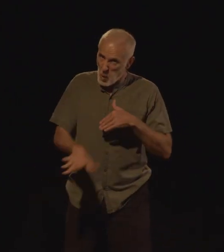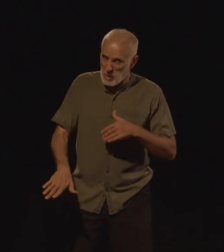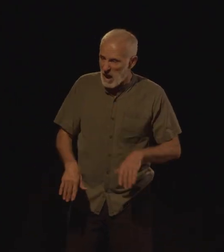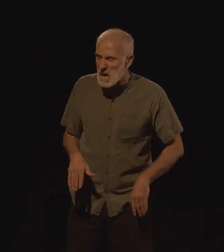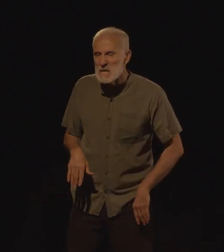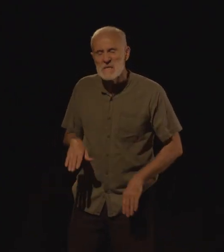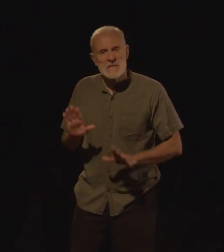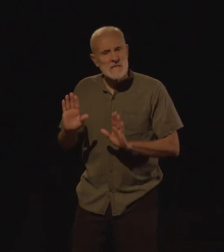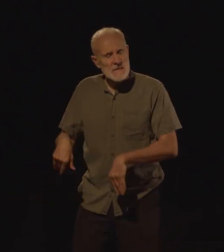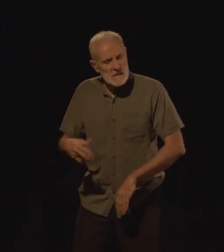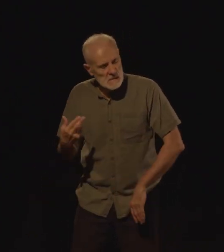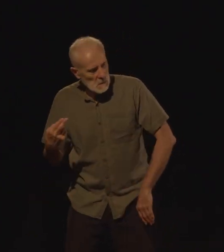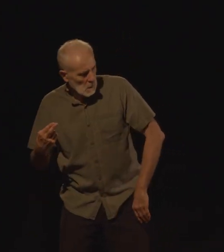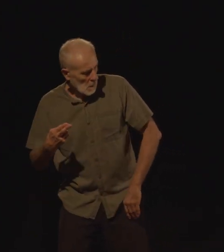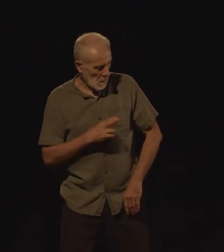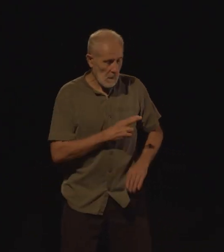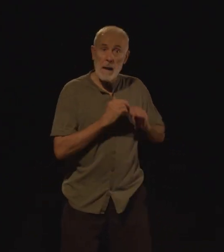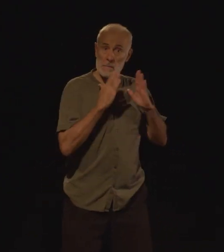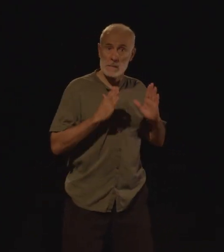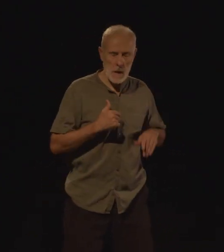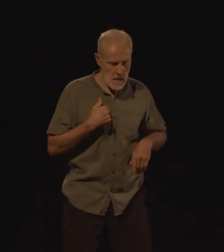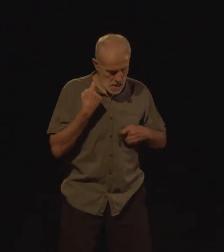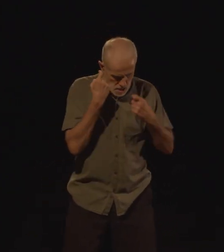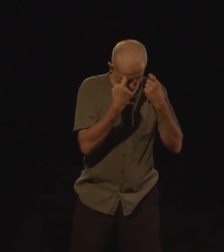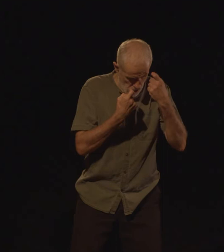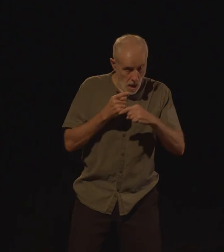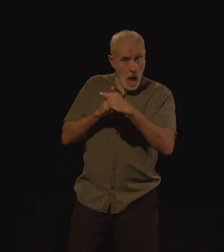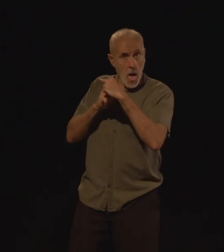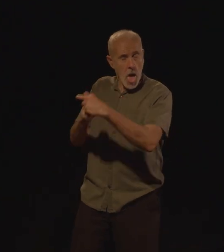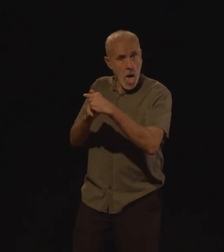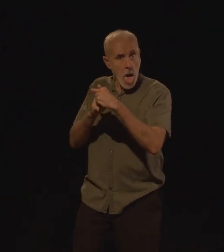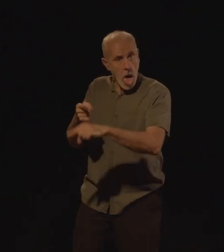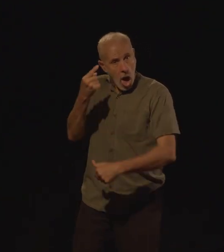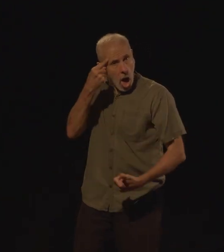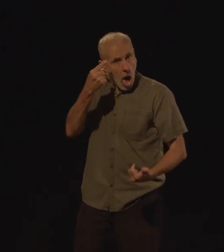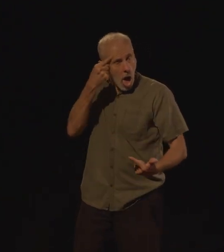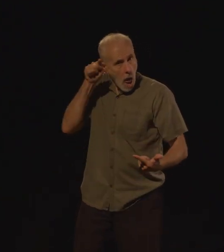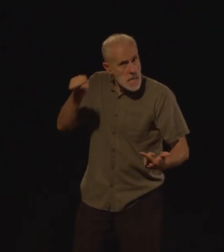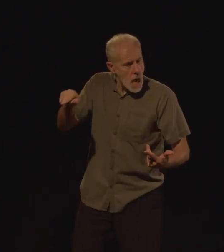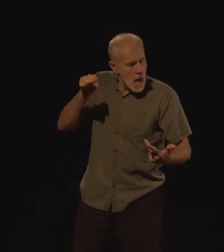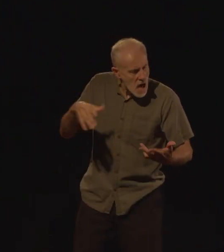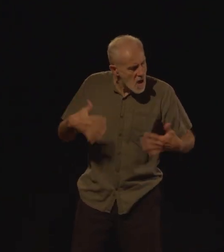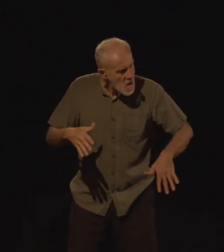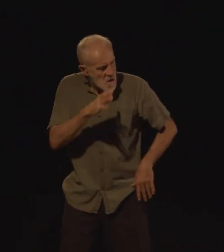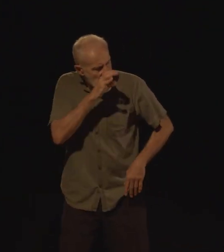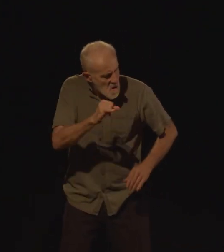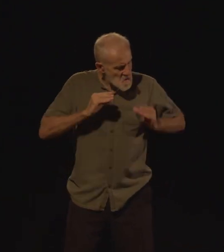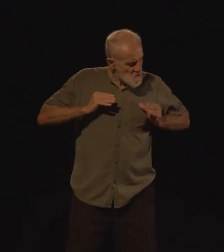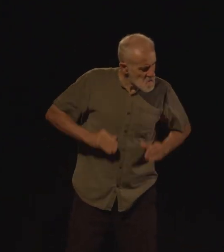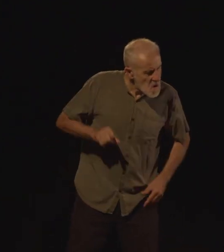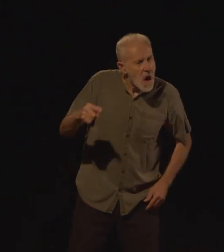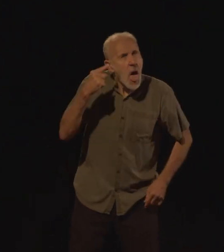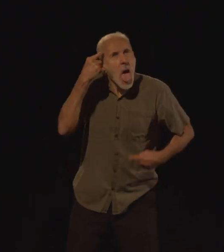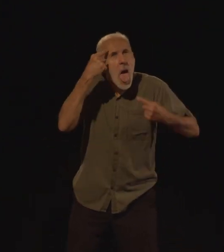mit à penser à son rhinocéros. Il ne parlait plus de rien d'autre. « Mon rhinocéros cuirassé, dit-il, pense